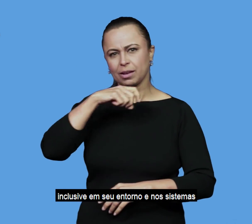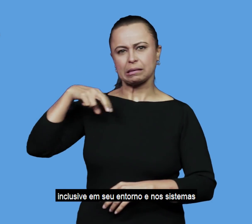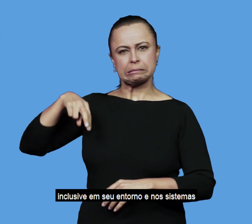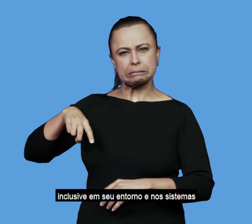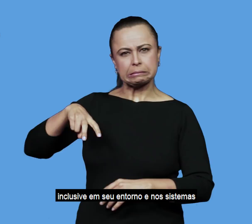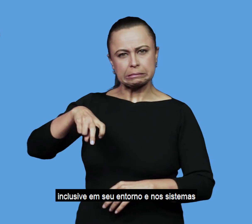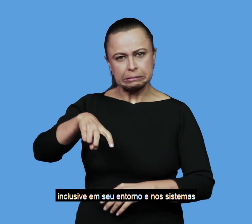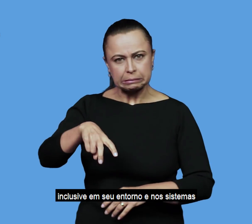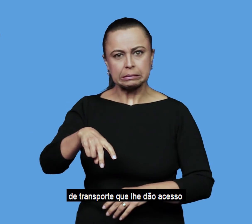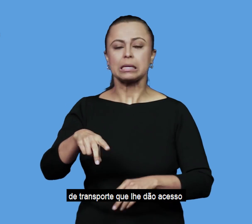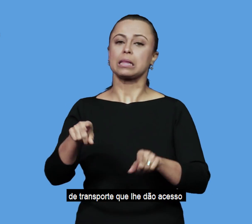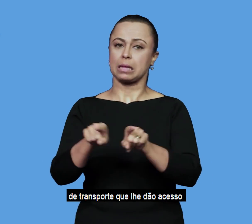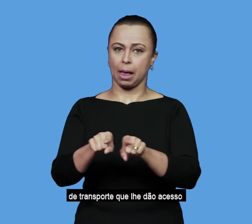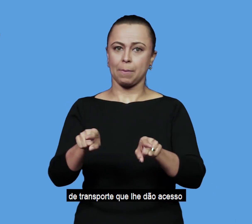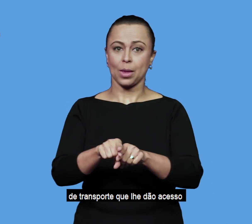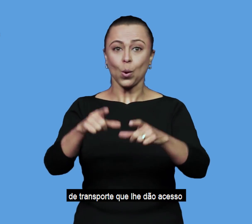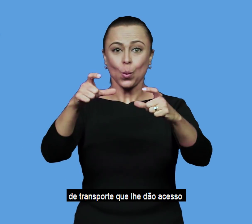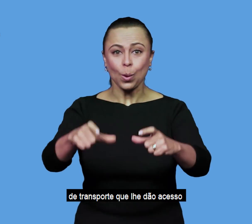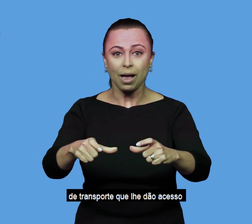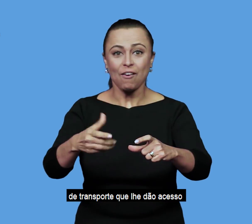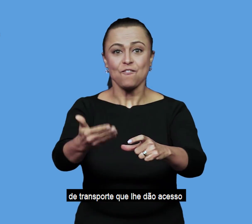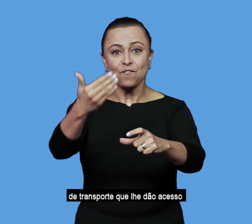sistemas de transporte que lhe dão acesso